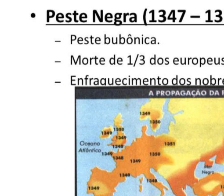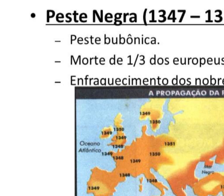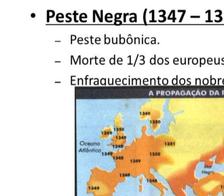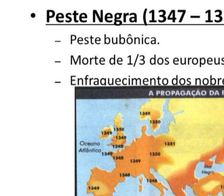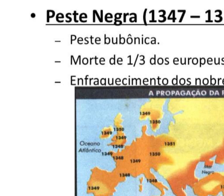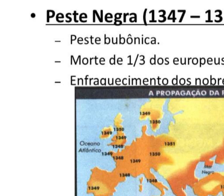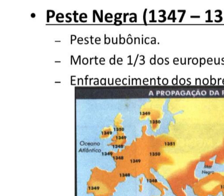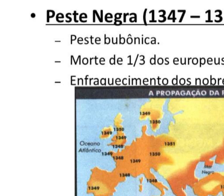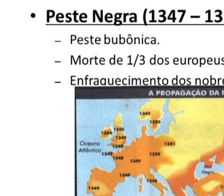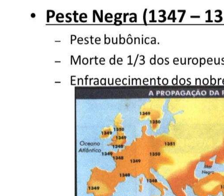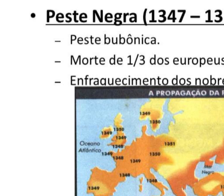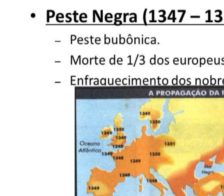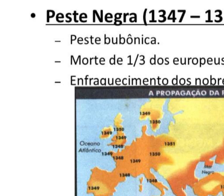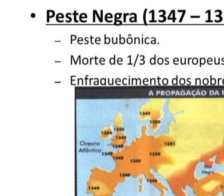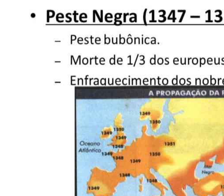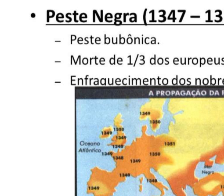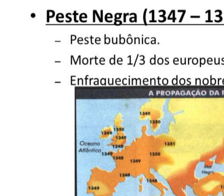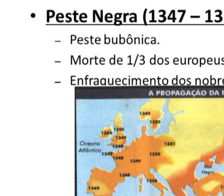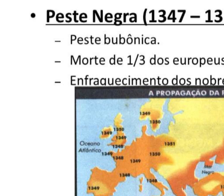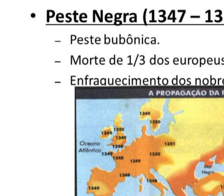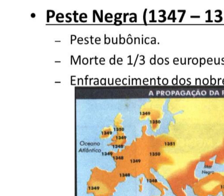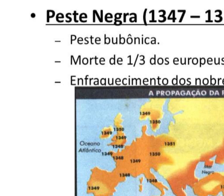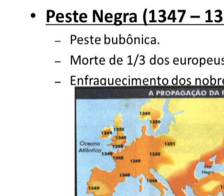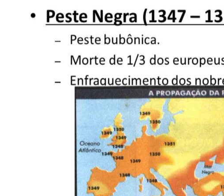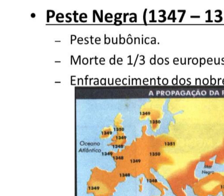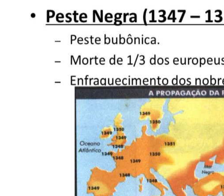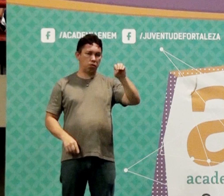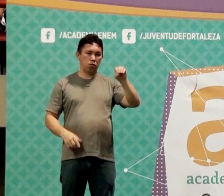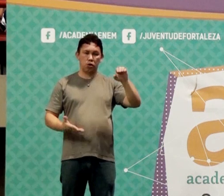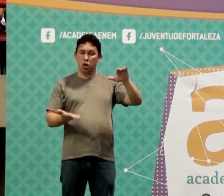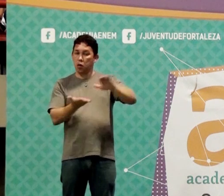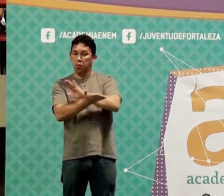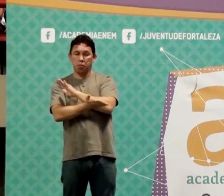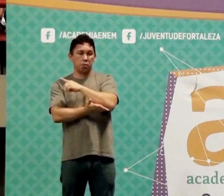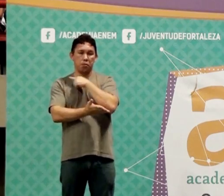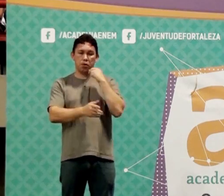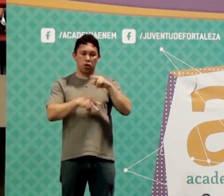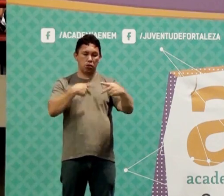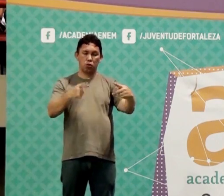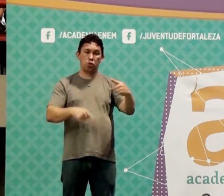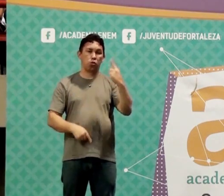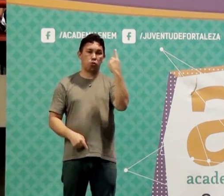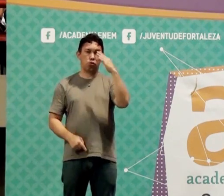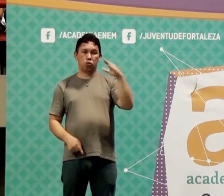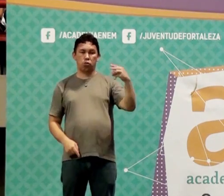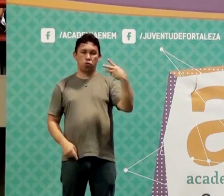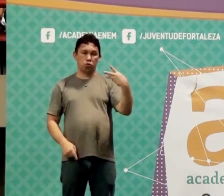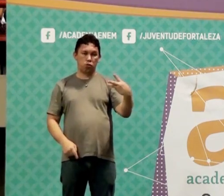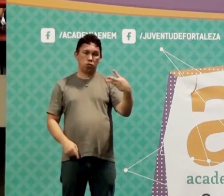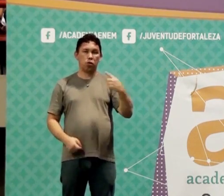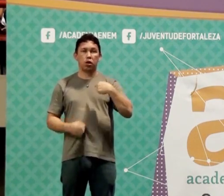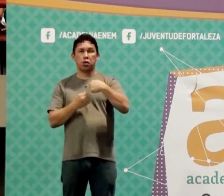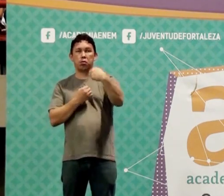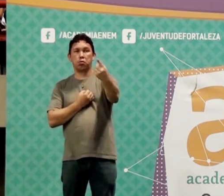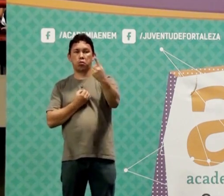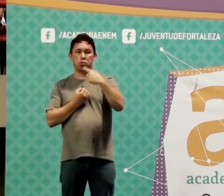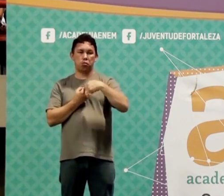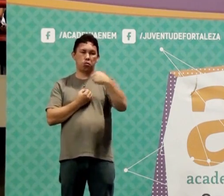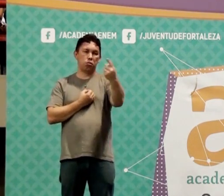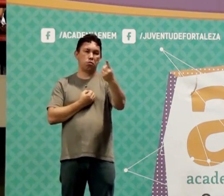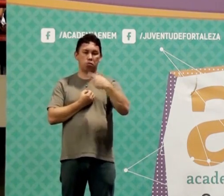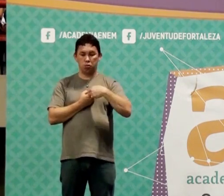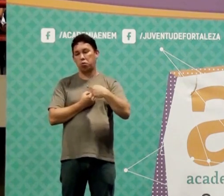produto específico. É difícil que isso se mantenha hoje, porque hoje o mundo é globalizado. E você vai encontrar